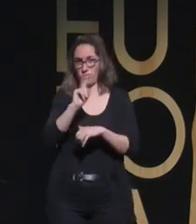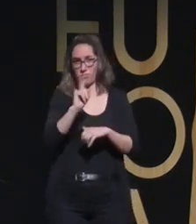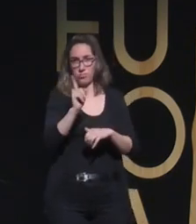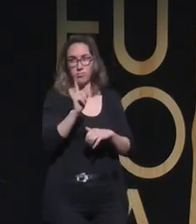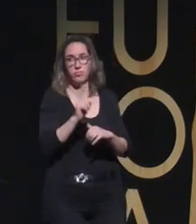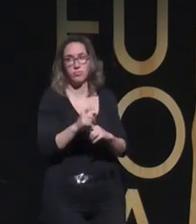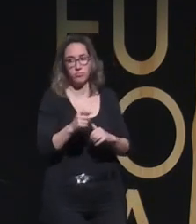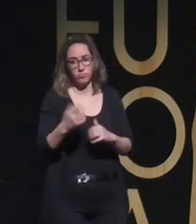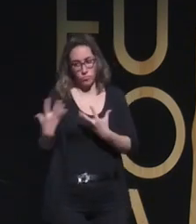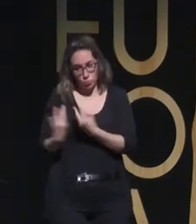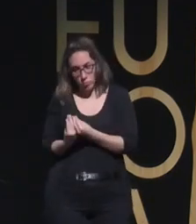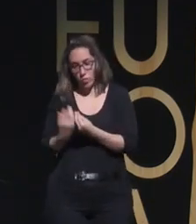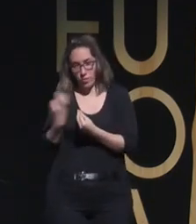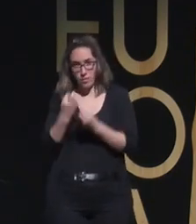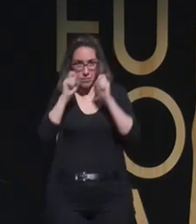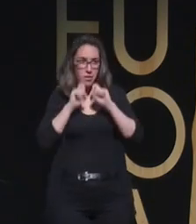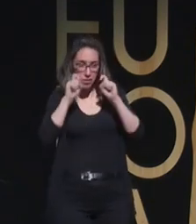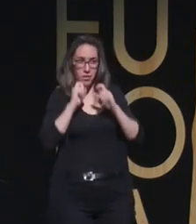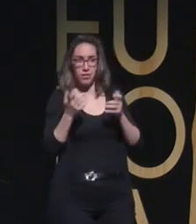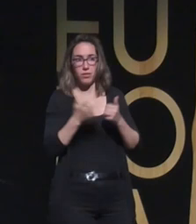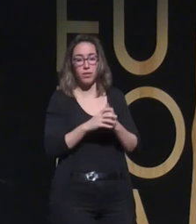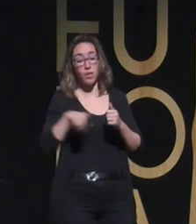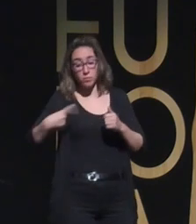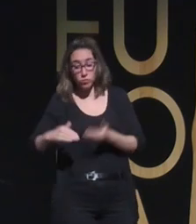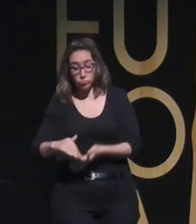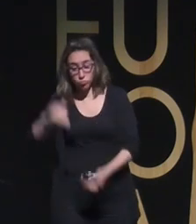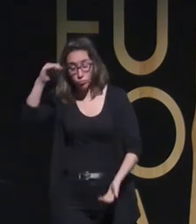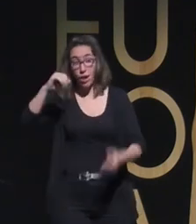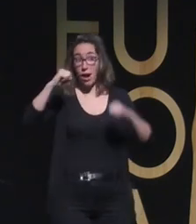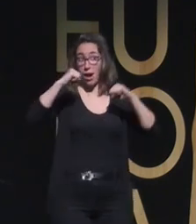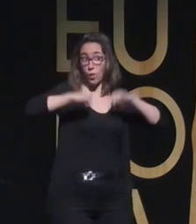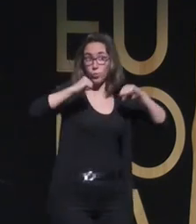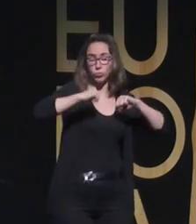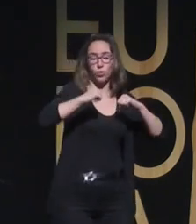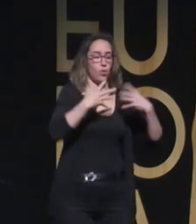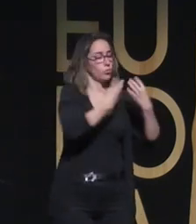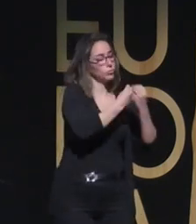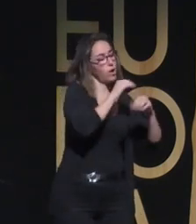niño tiene que llorar, ¿no? Luego, cuando eres adulto, de hecho, y